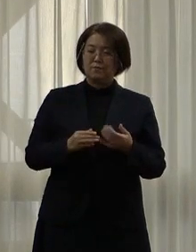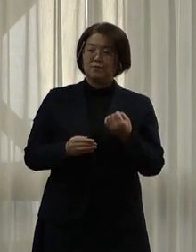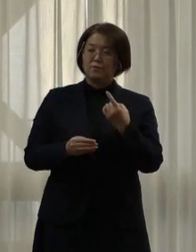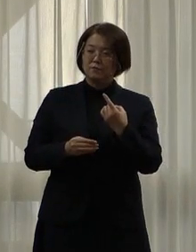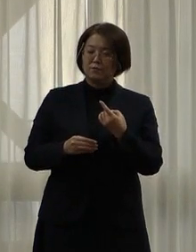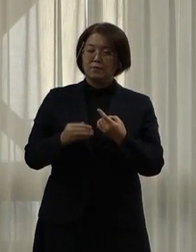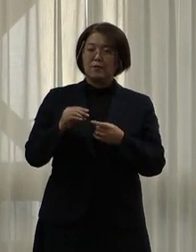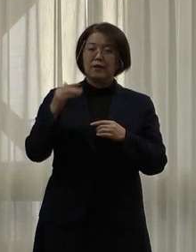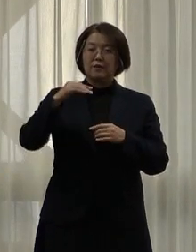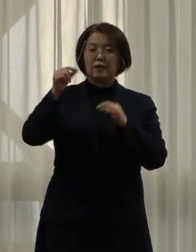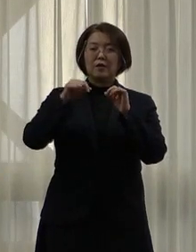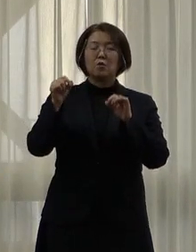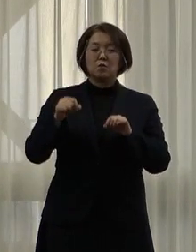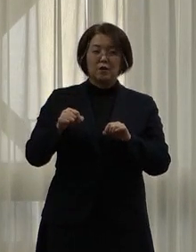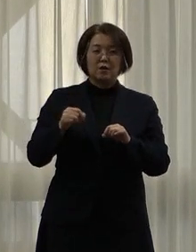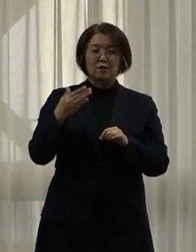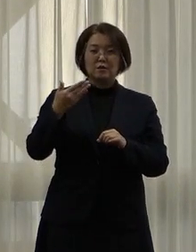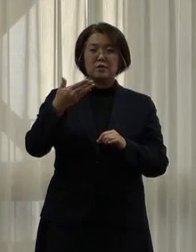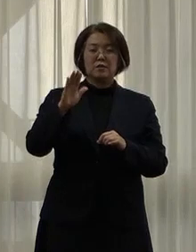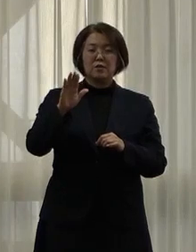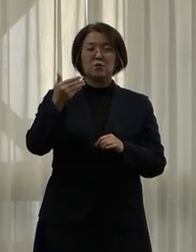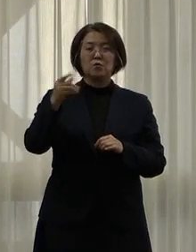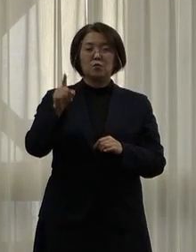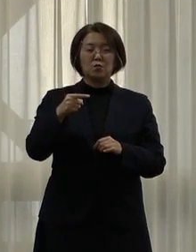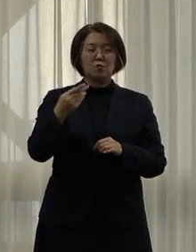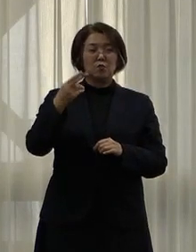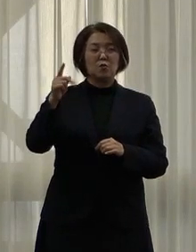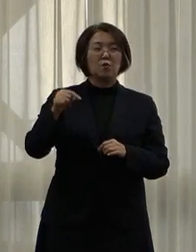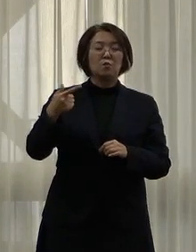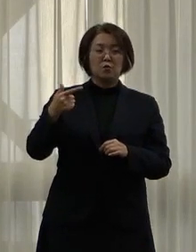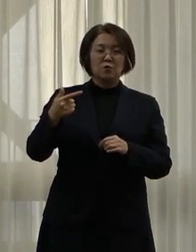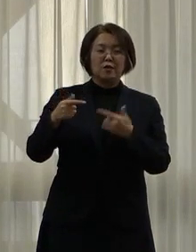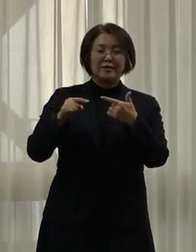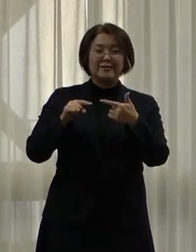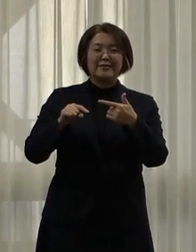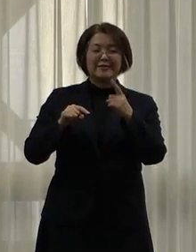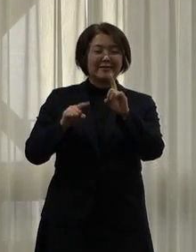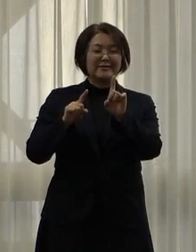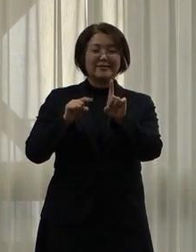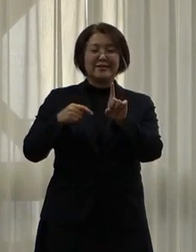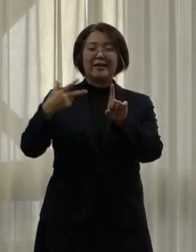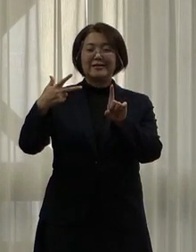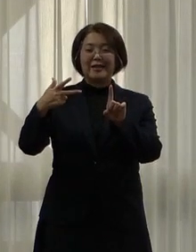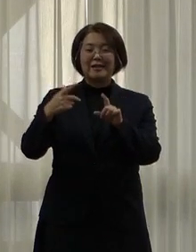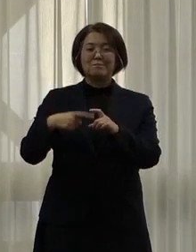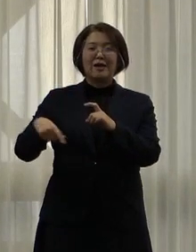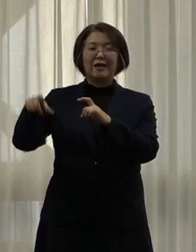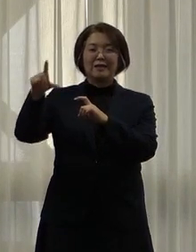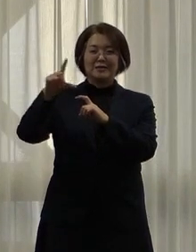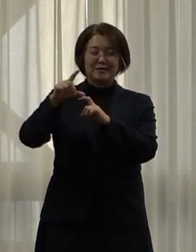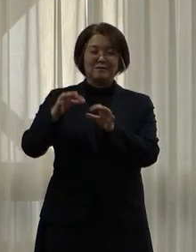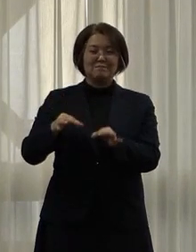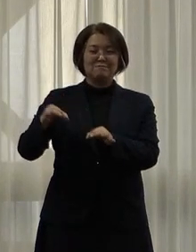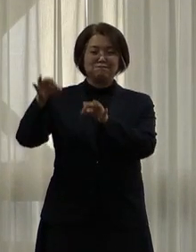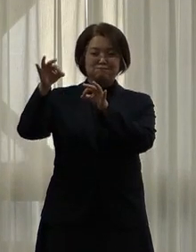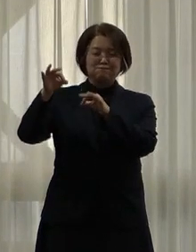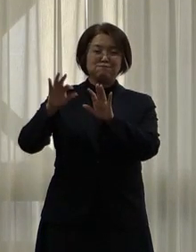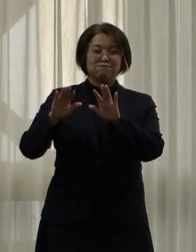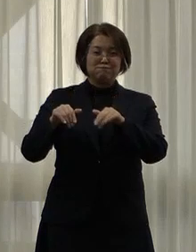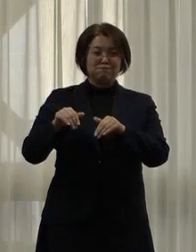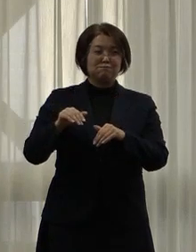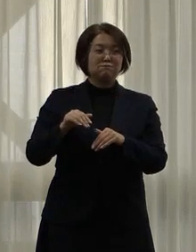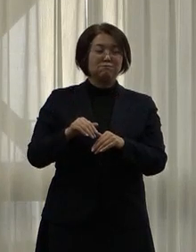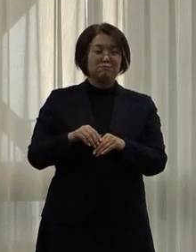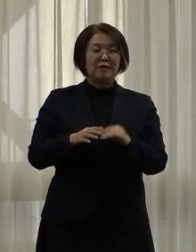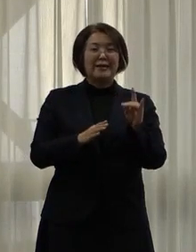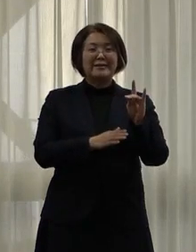高岡テクノドーム別館の場合は約 1.7 倍に膨らみましたけれども、